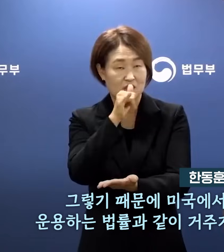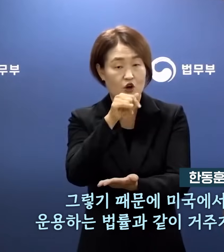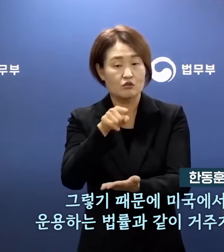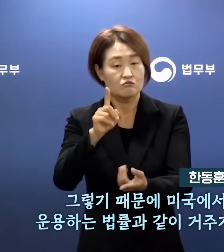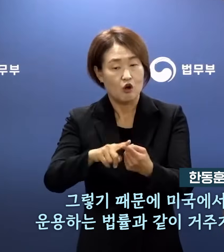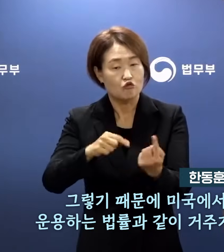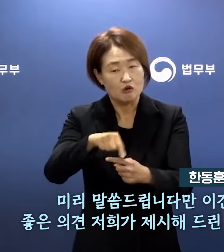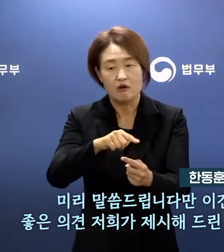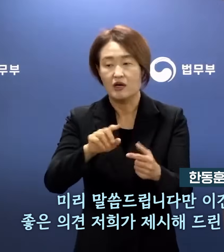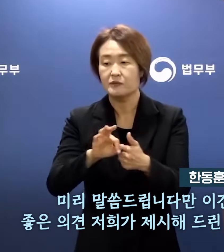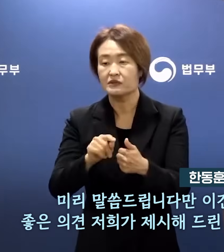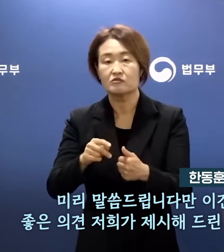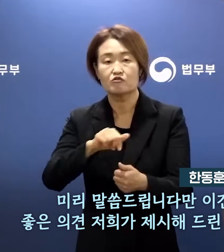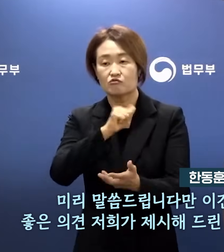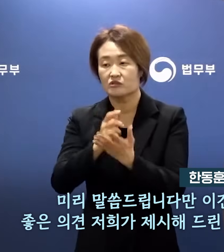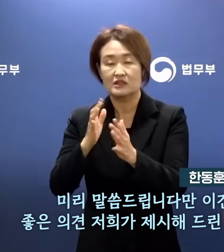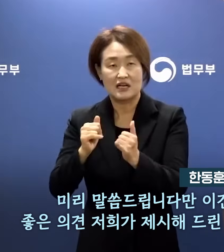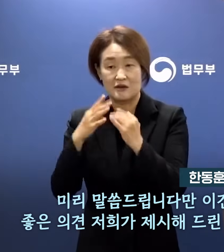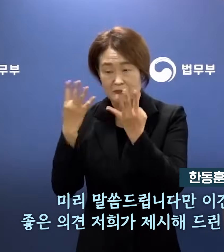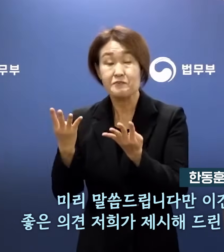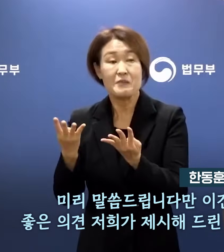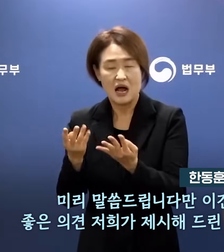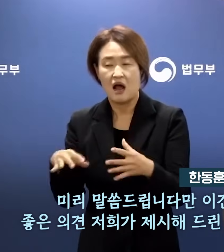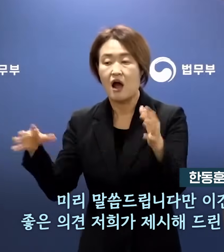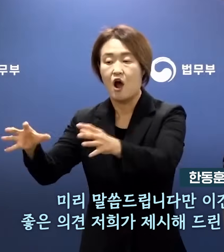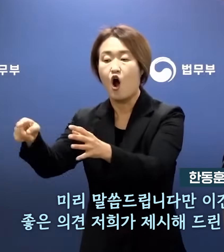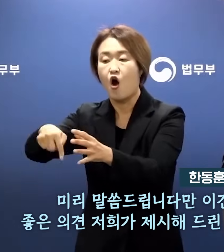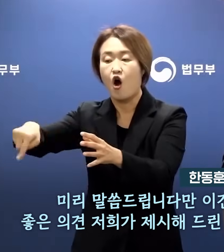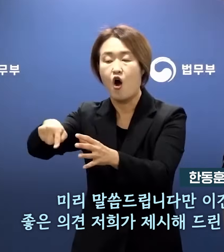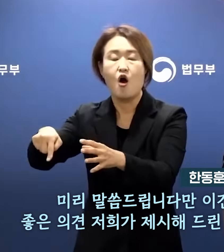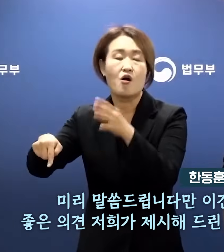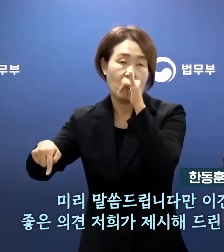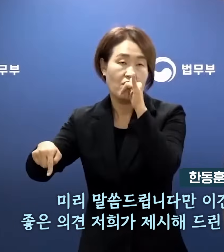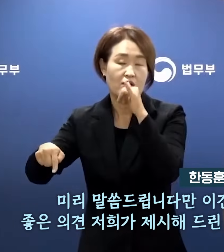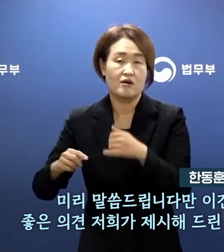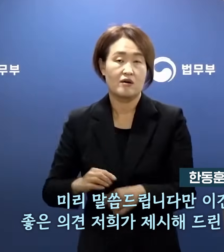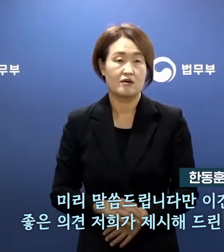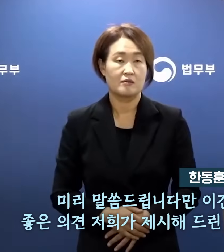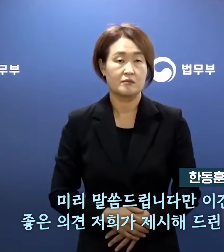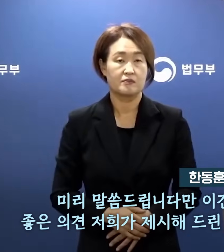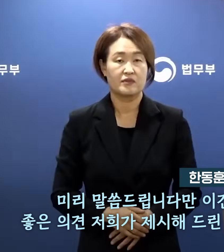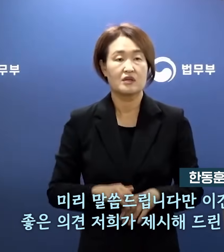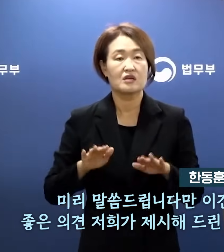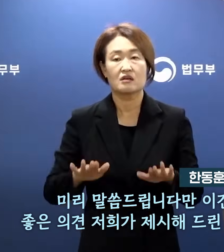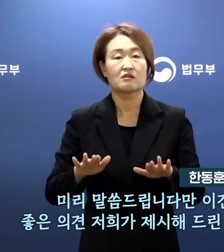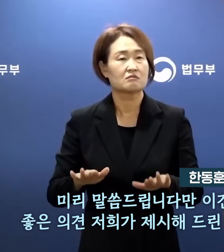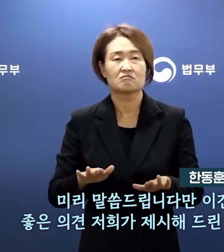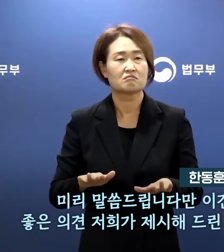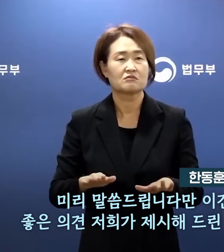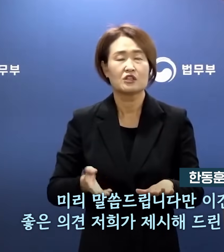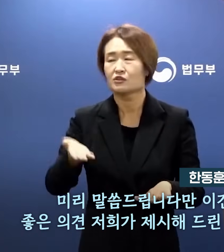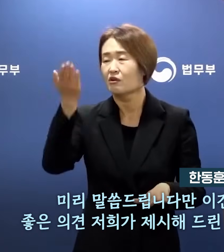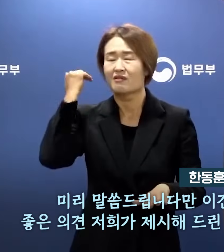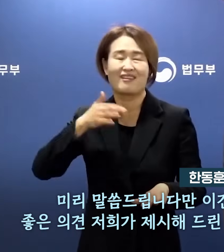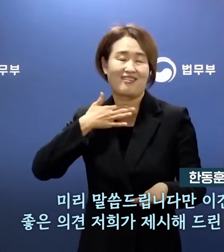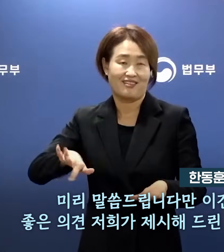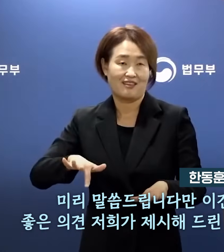있습니다. 미리 말씀드립니다만 이건 가지 않은 어려운 길입니다.